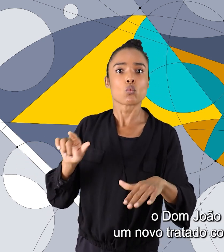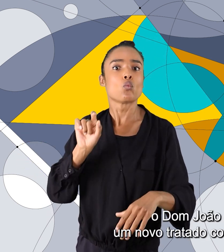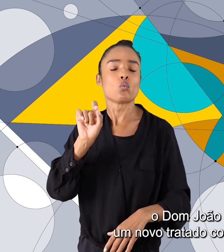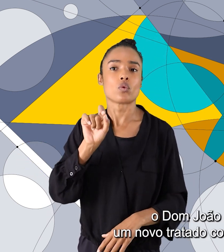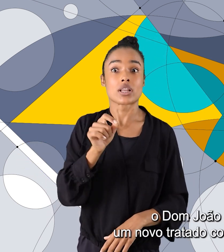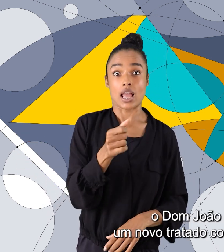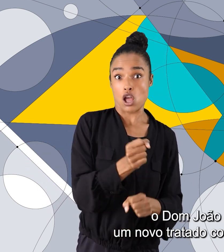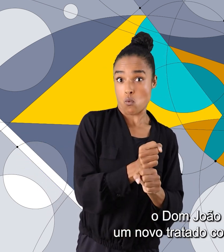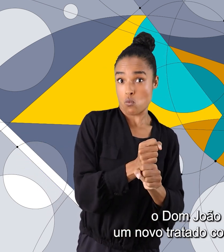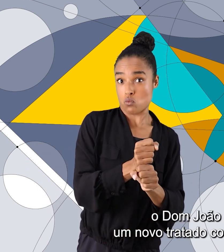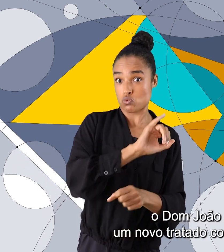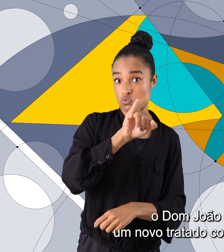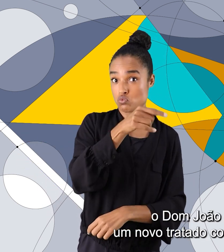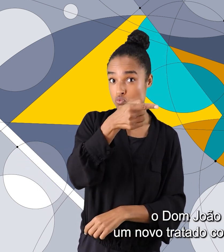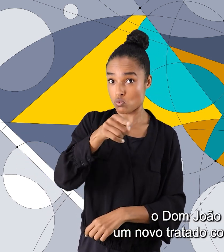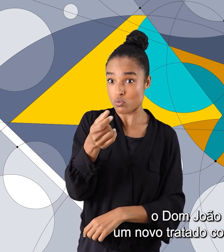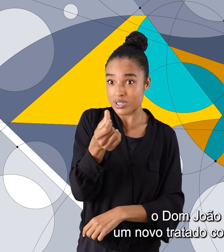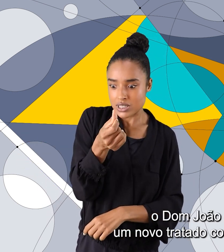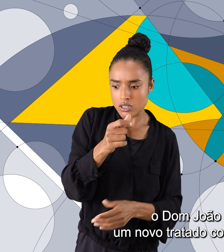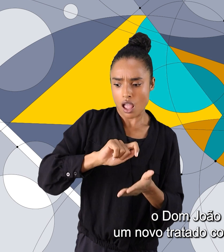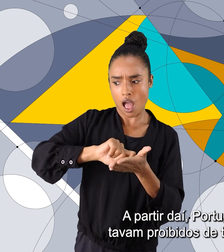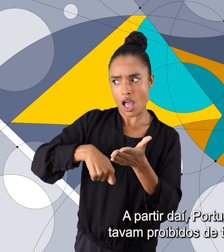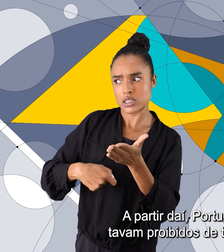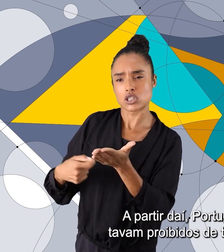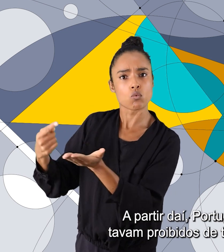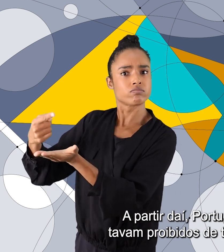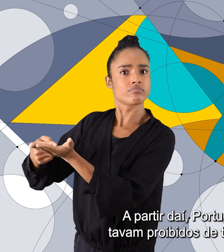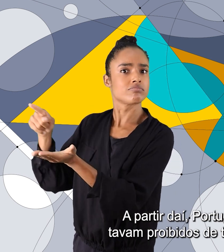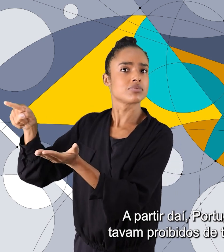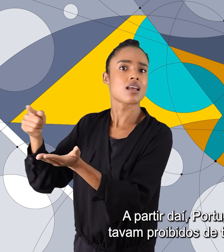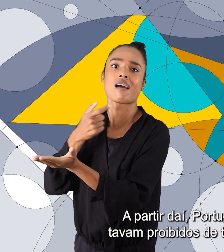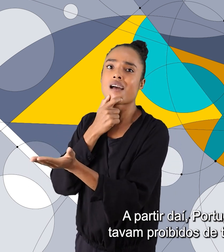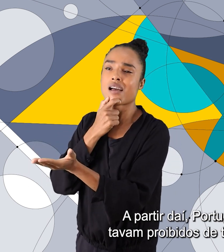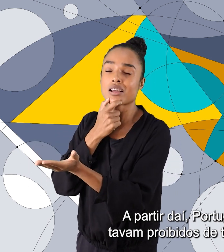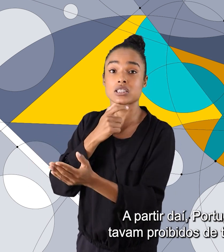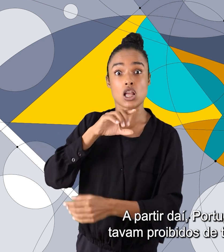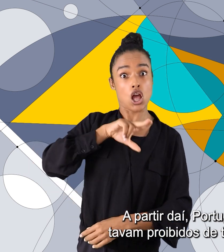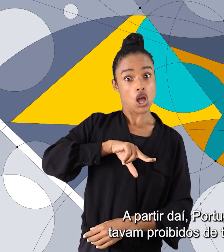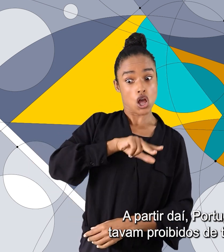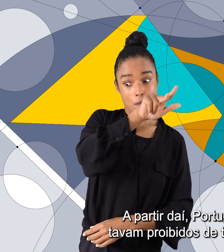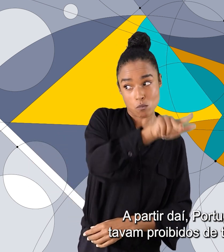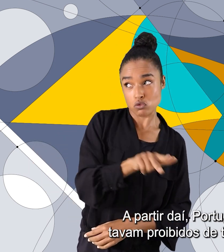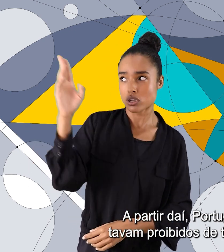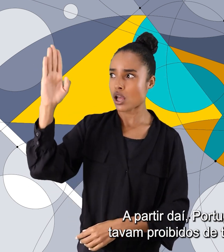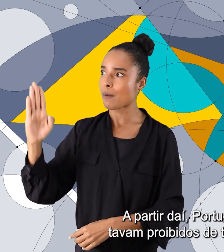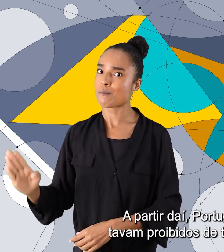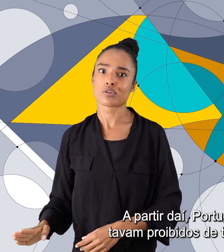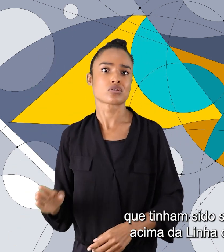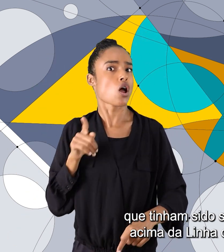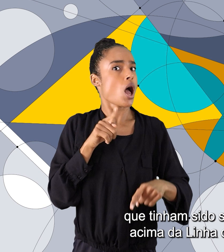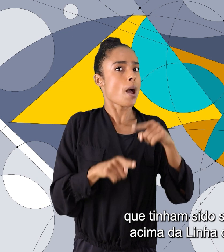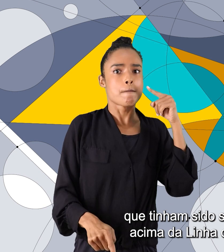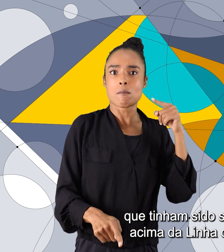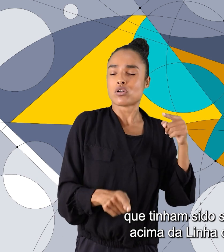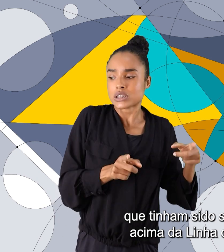o Dom João assinou um novo tratado com a Inglaterra. A partir daí, Portugal e o Brasil estavam proibidos de traficar pessoas que